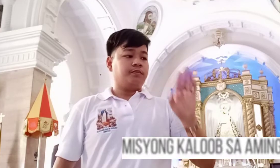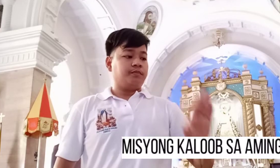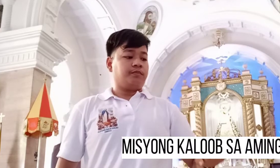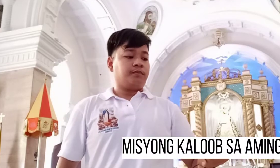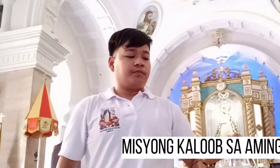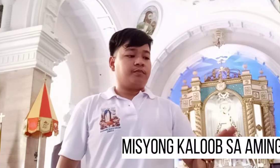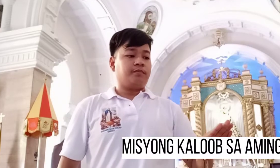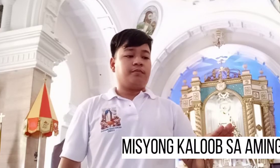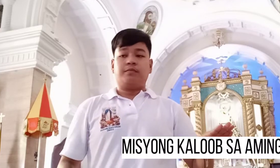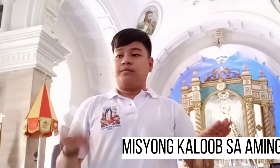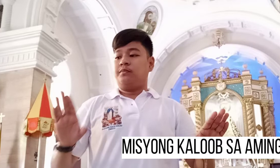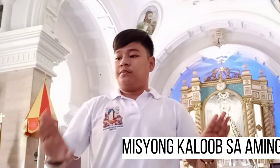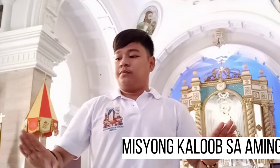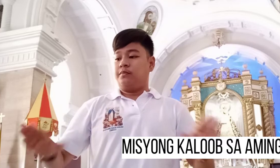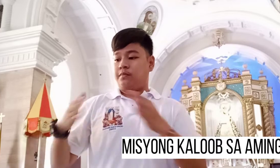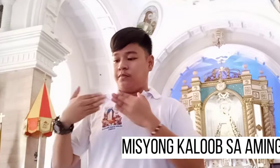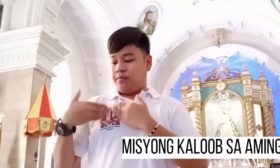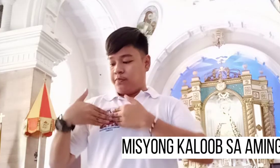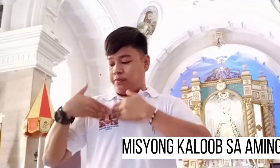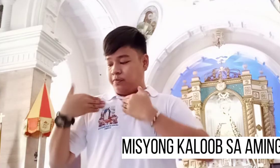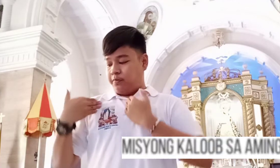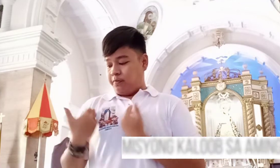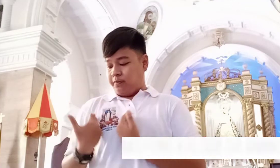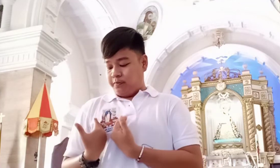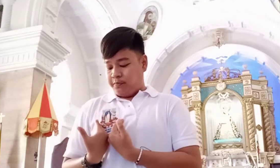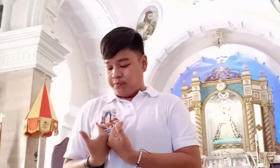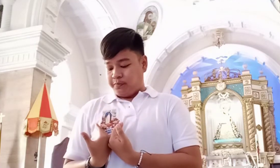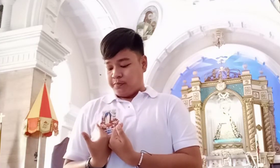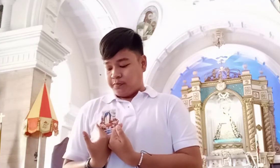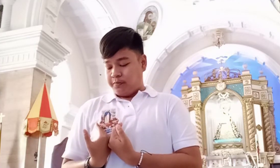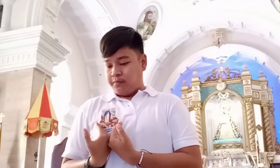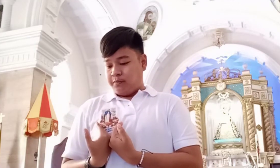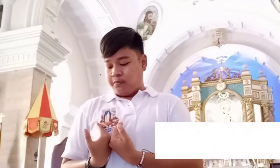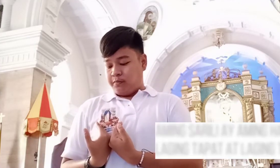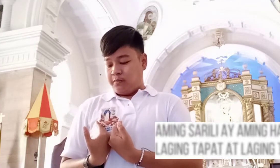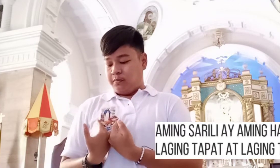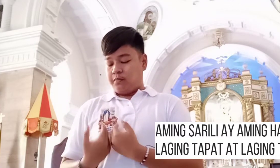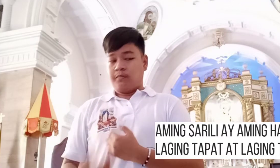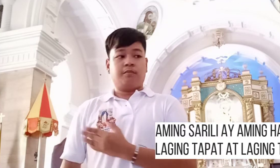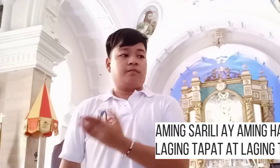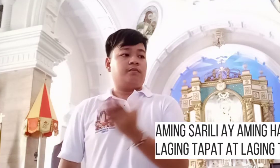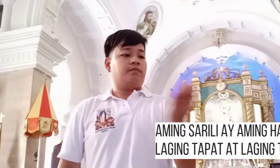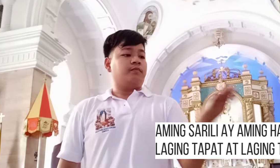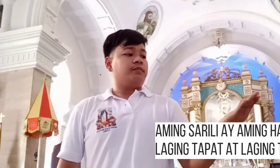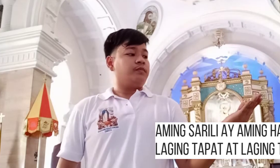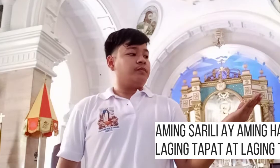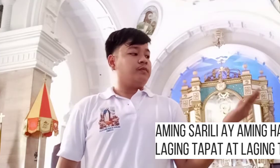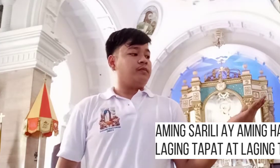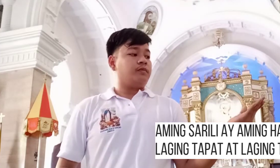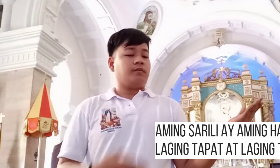Misyon, lukob sa aming puso. Aming sarili ay aming